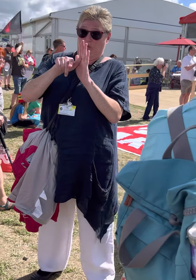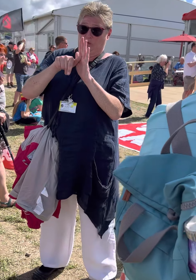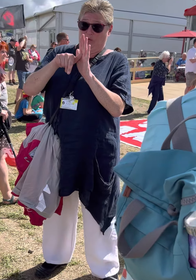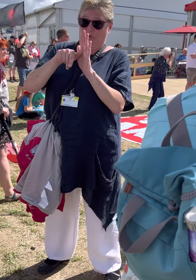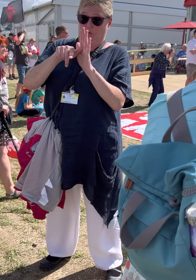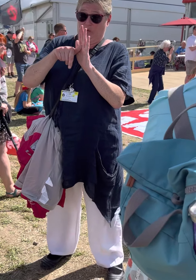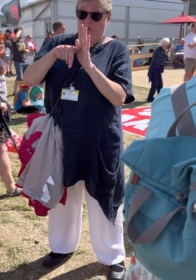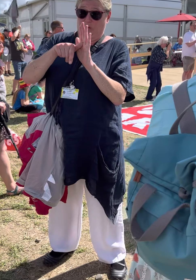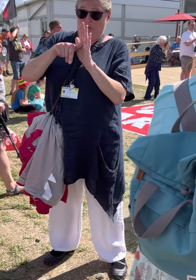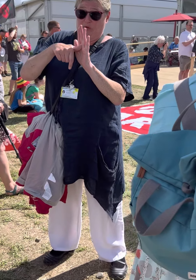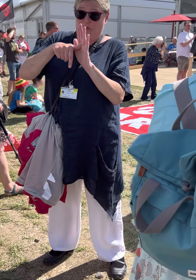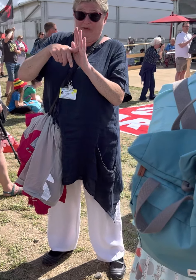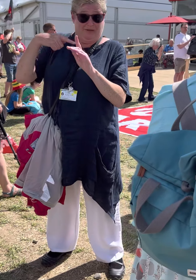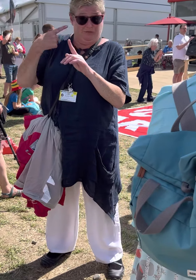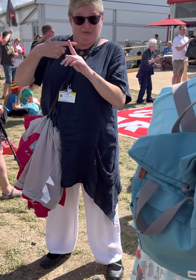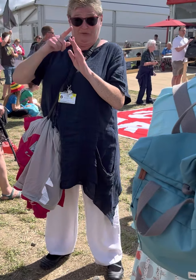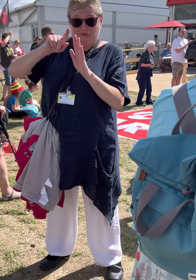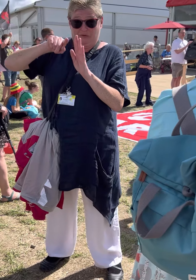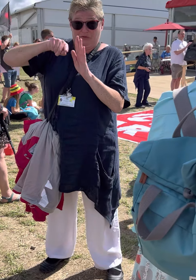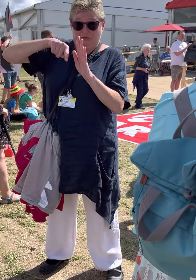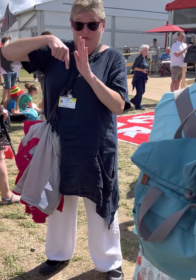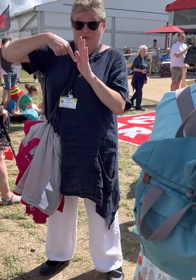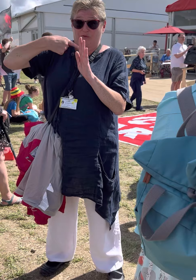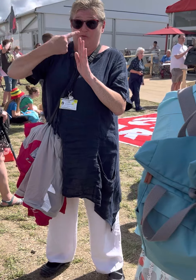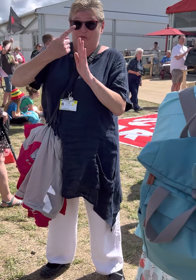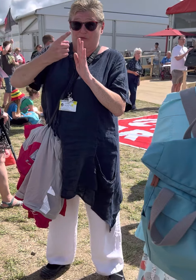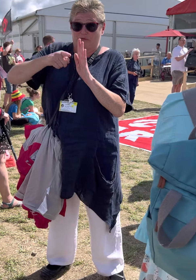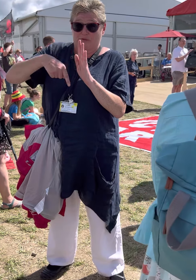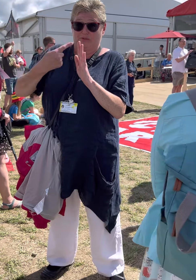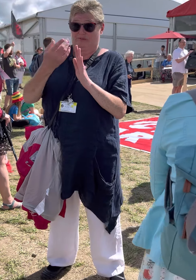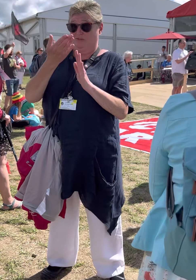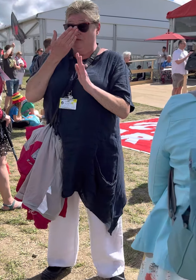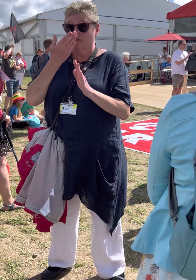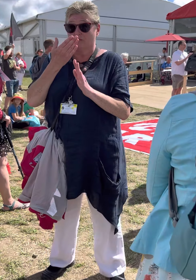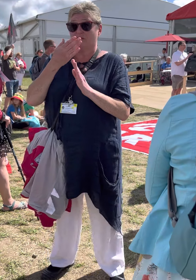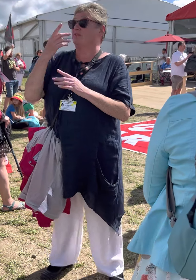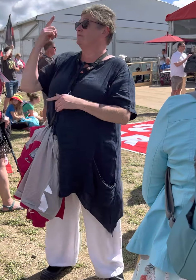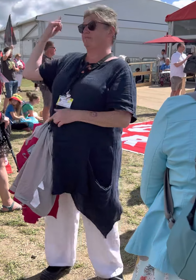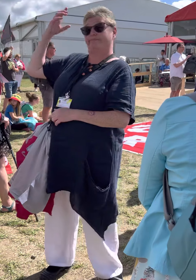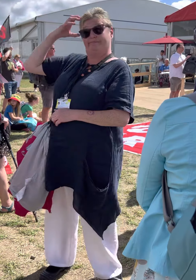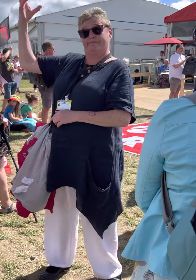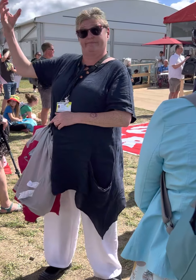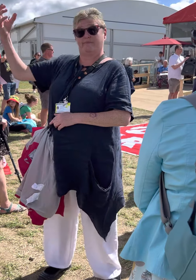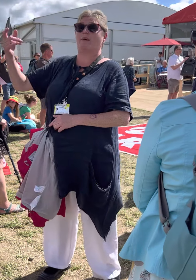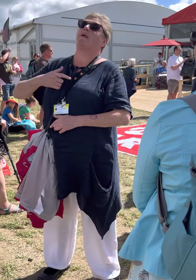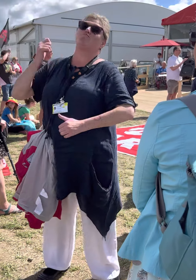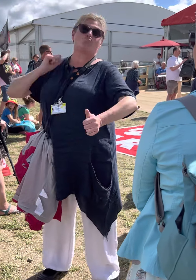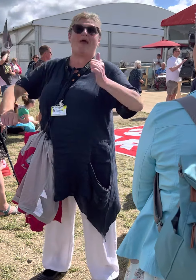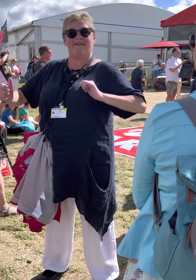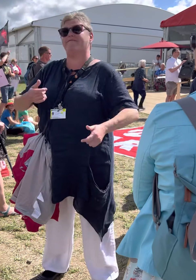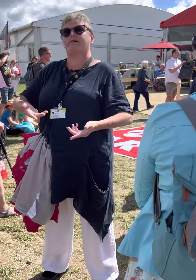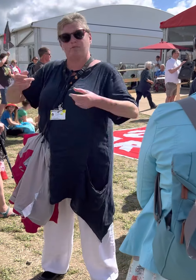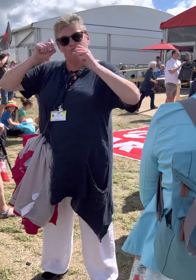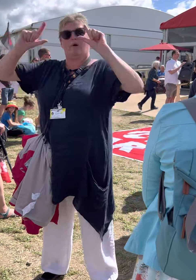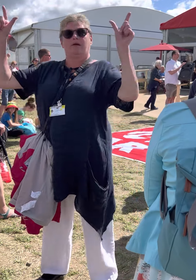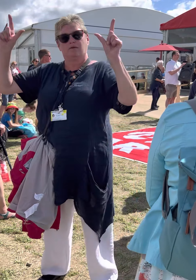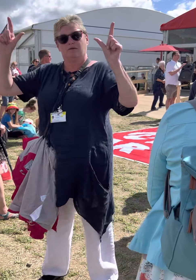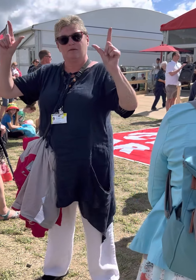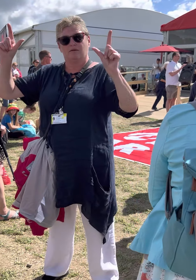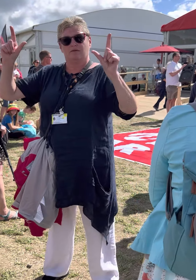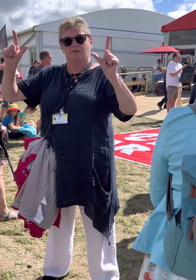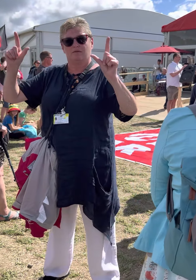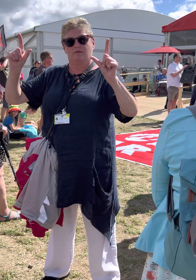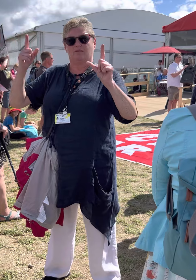mae'n tician yn gynt ac yn gynt. Llywodraeth Cymru, byddwch yn ddewr, mae gyda chi